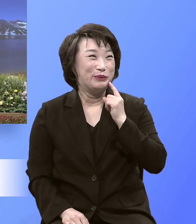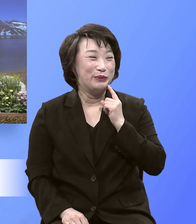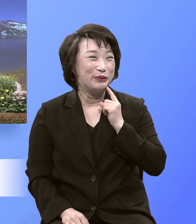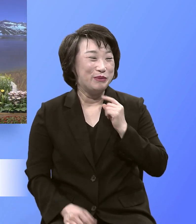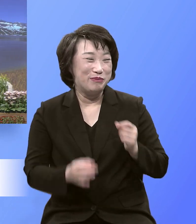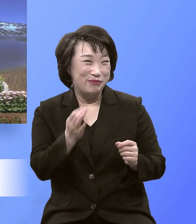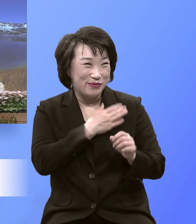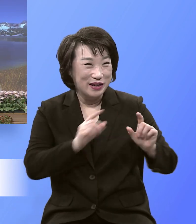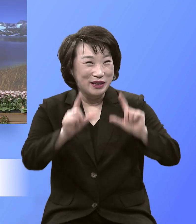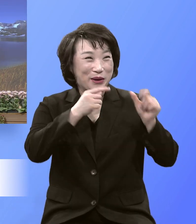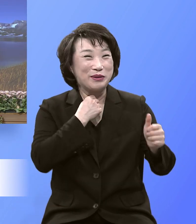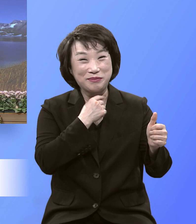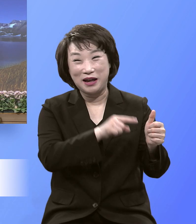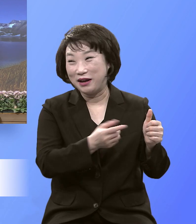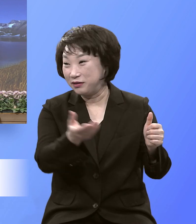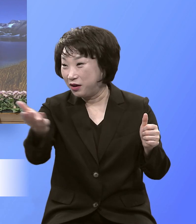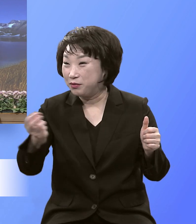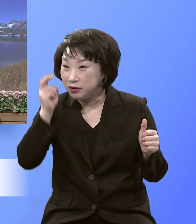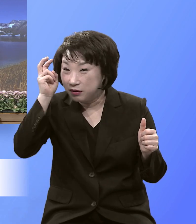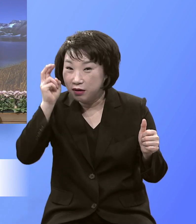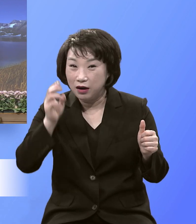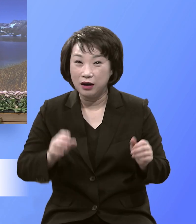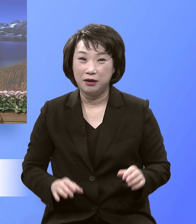부자로 살아봤으면.